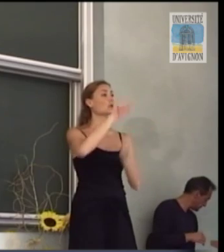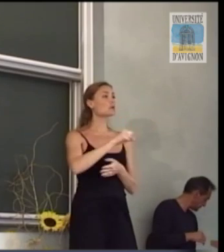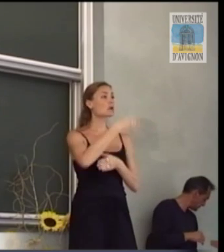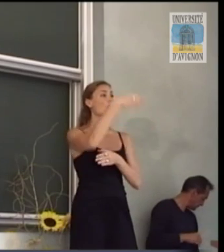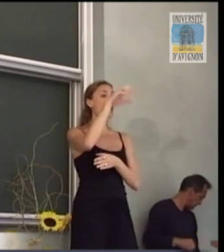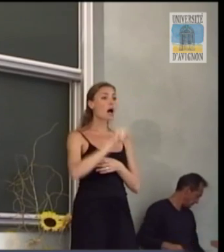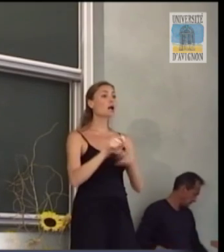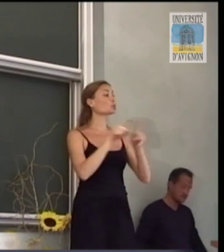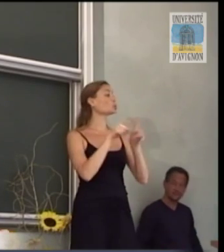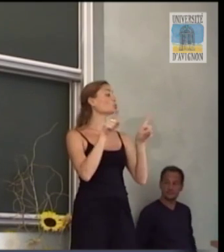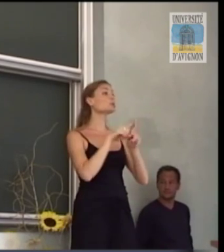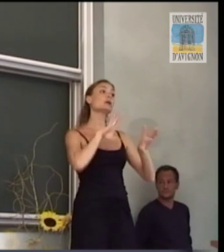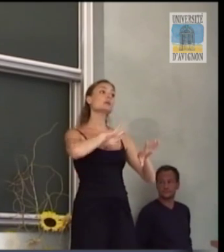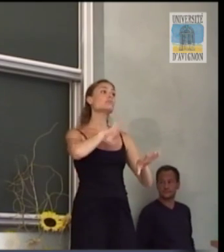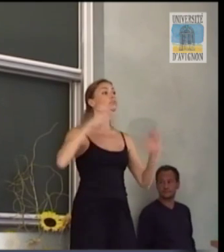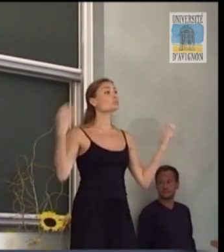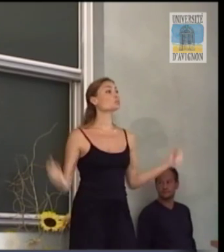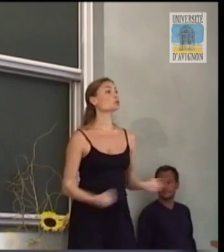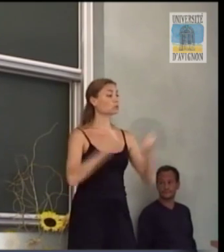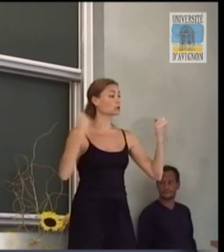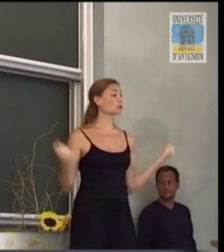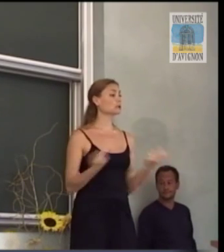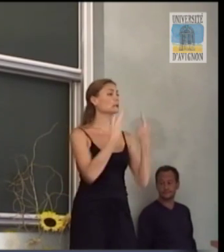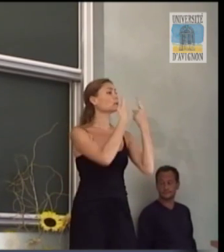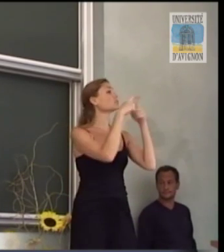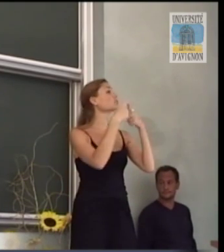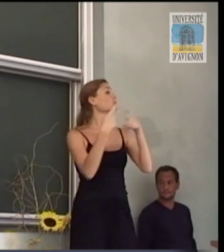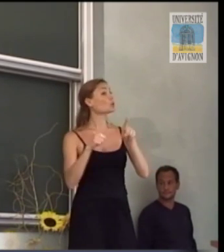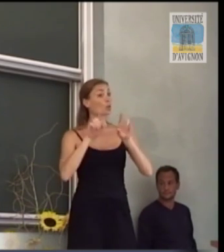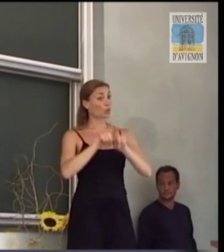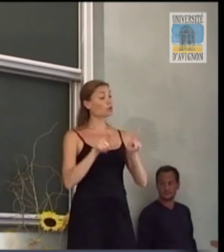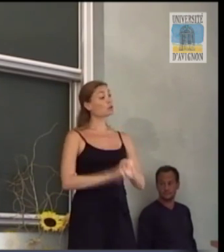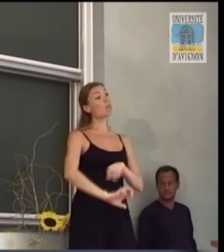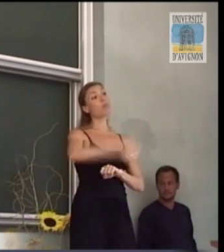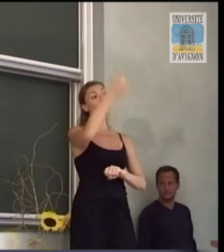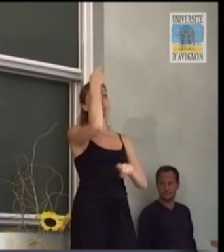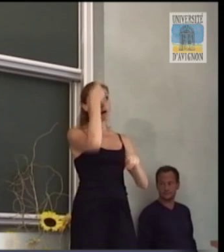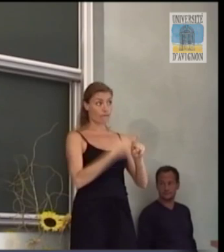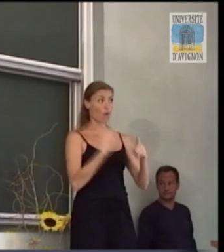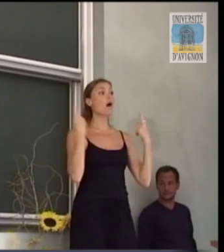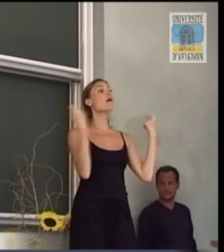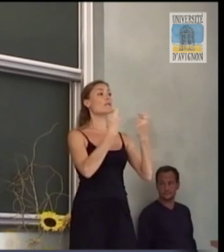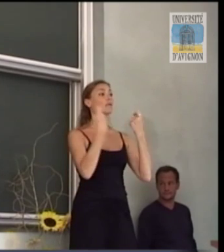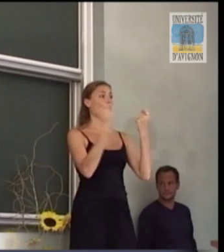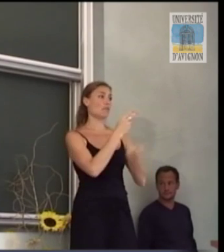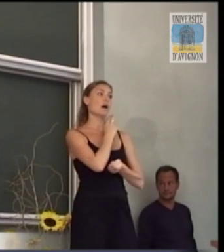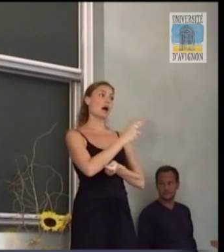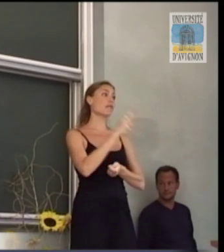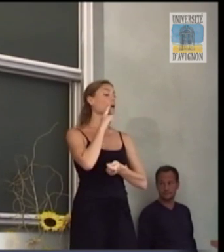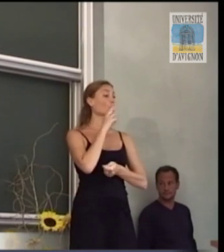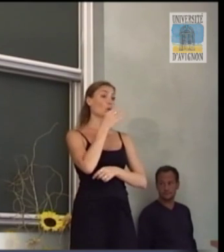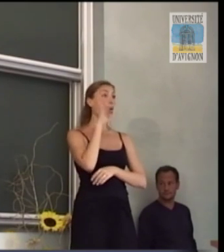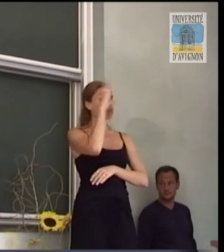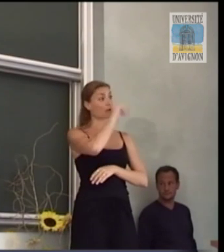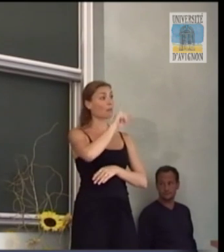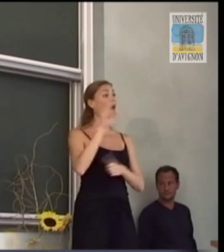Vous voyez, par exemple, c'est la première année, cette année, que le Festival d'Avignon nous intègre et nous cite dans les conférences,